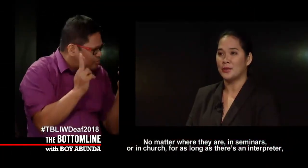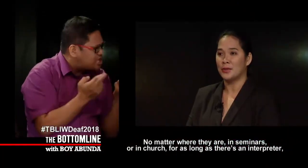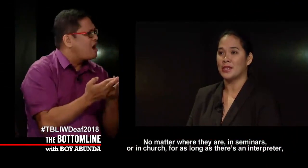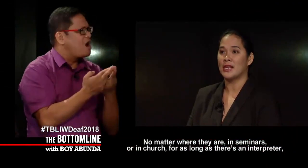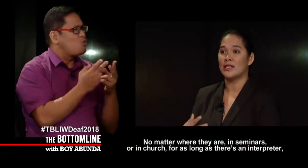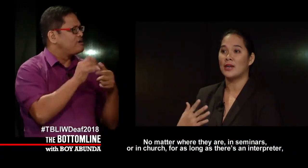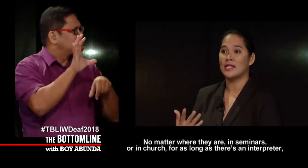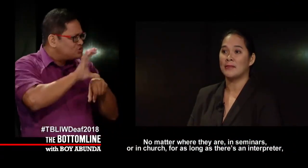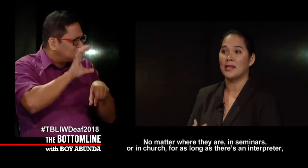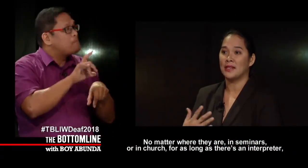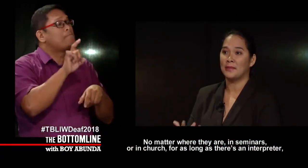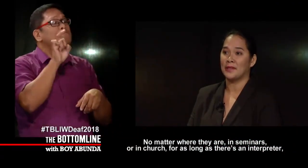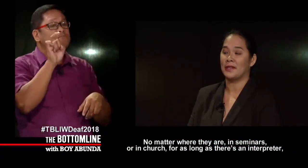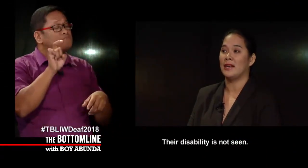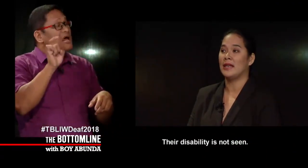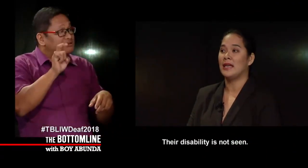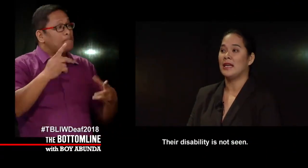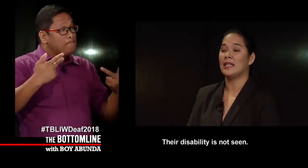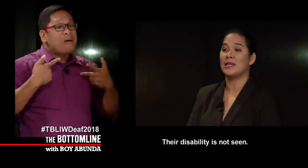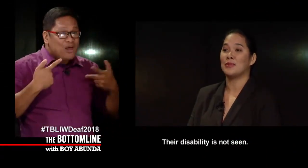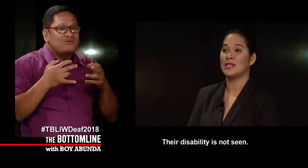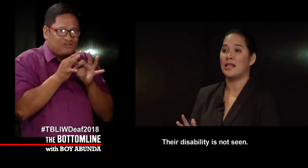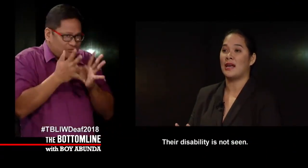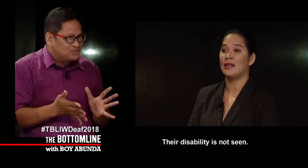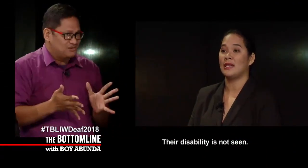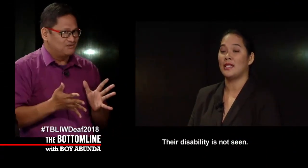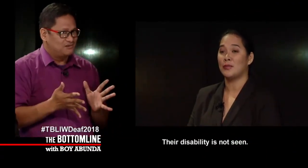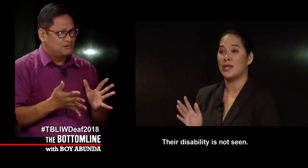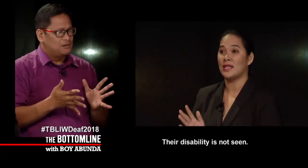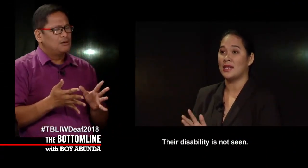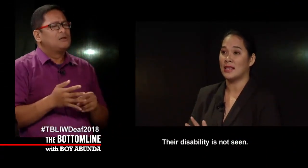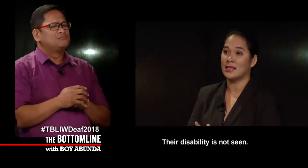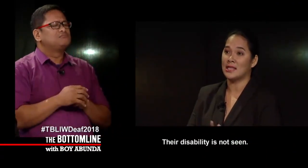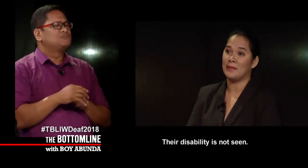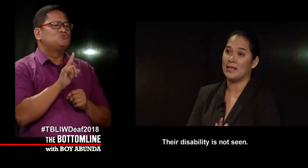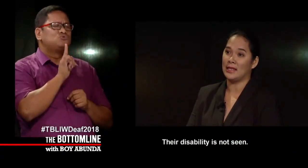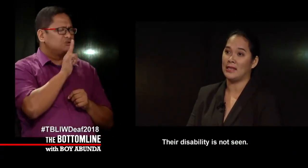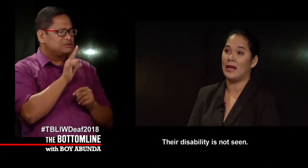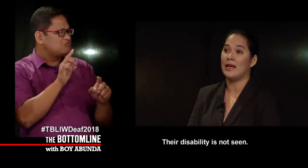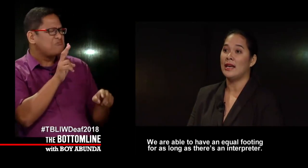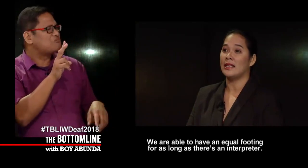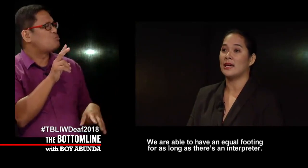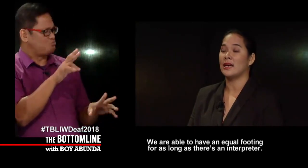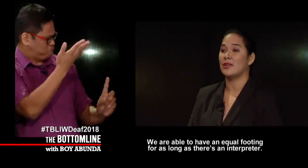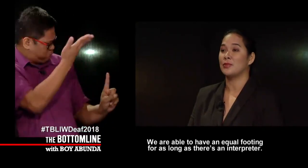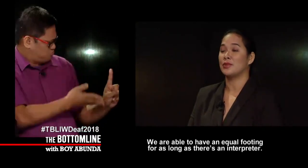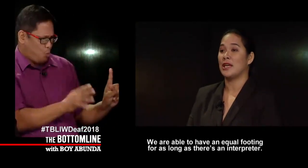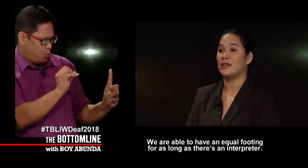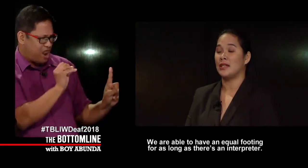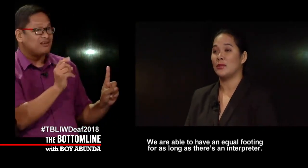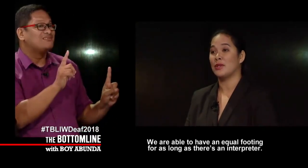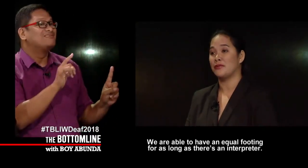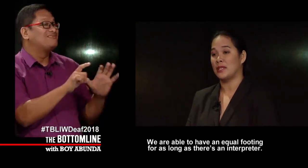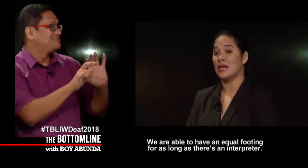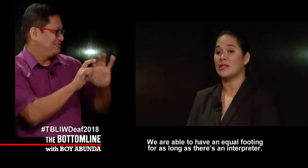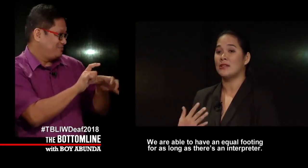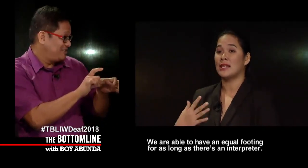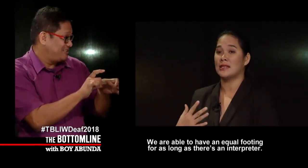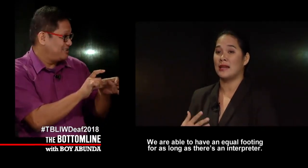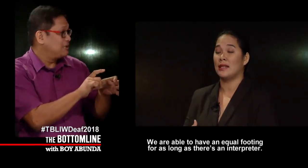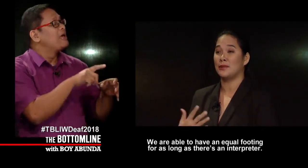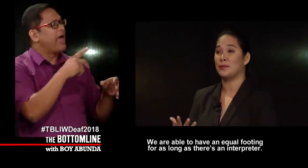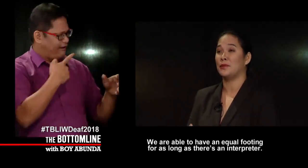sa church, as long as na may interpreter, hindi po nakikita ang disability nila. Nagkakaroon po tayo ng equal footing as